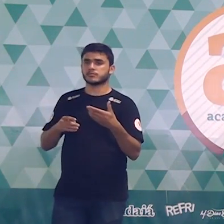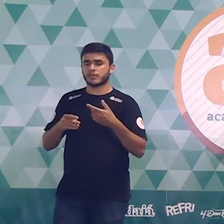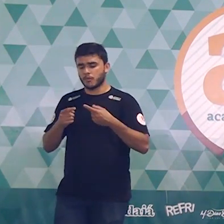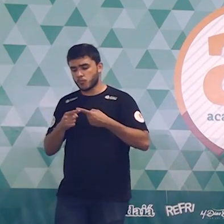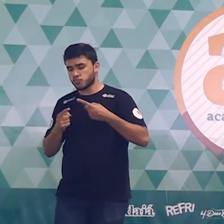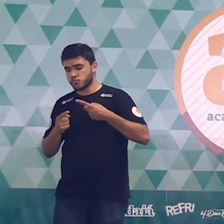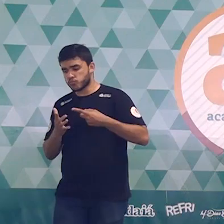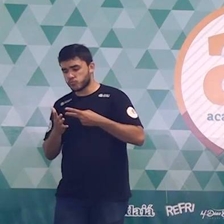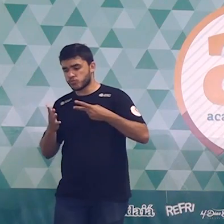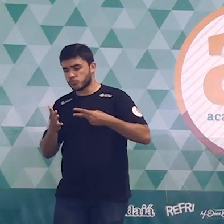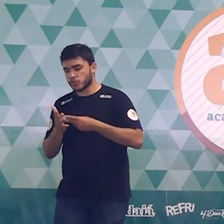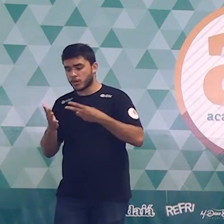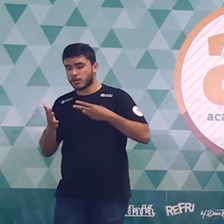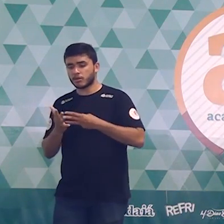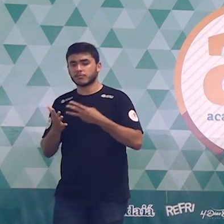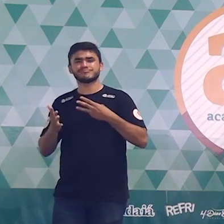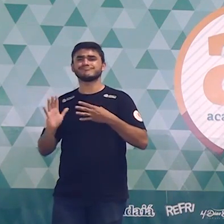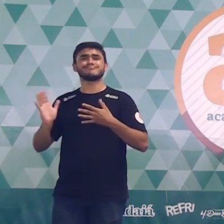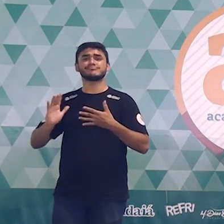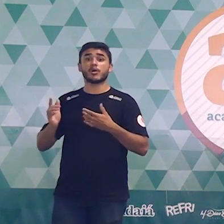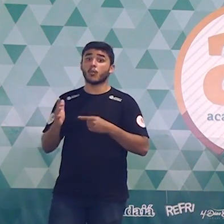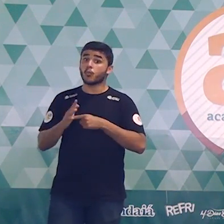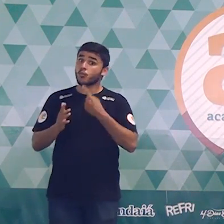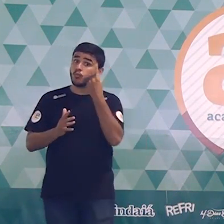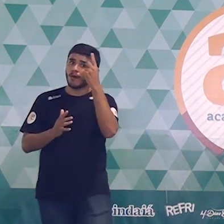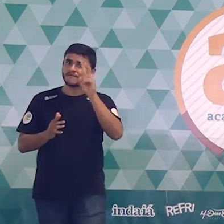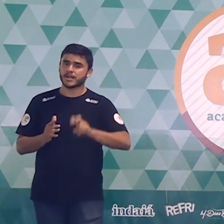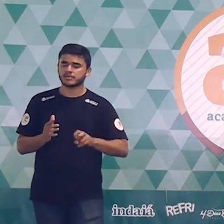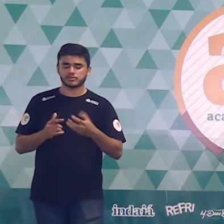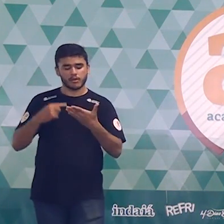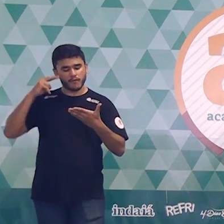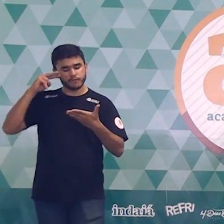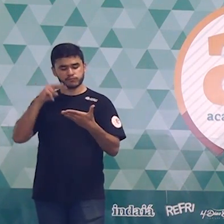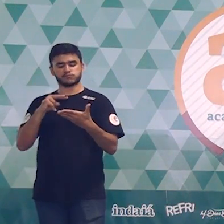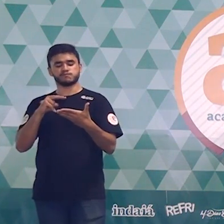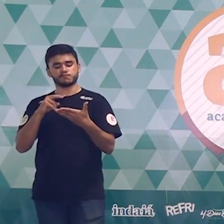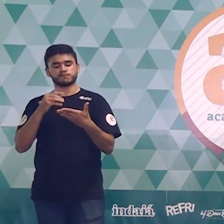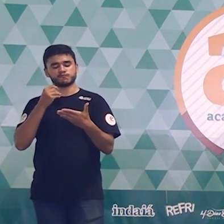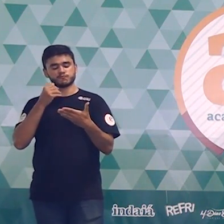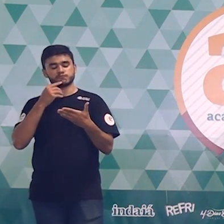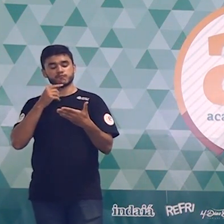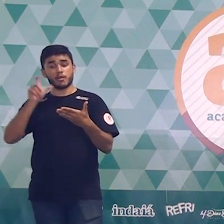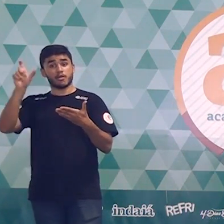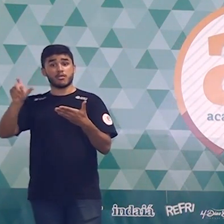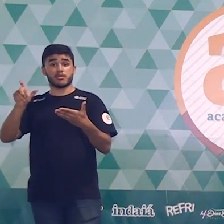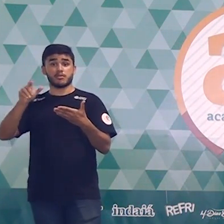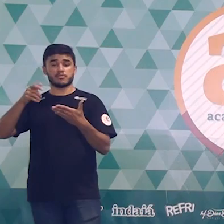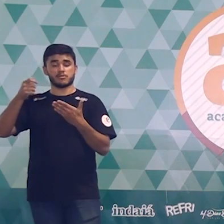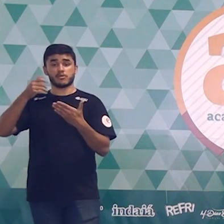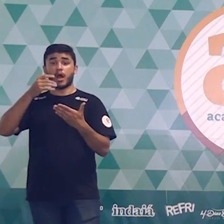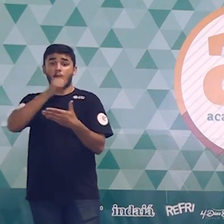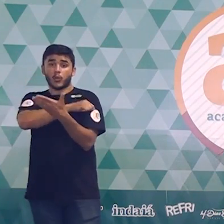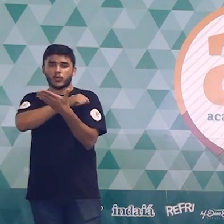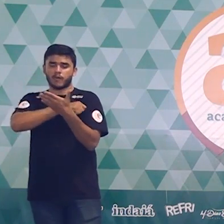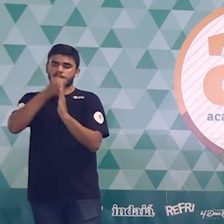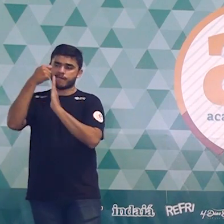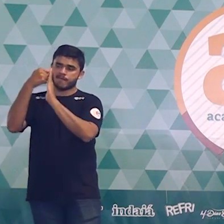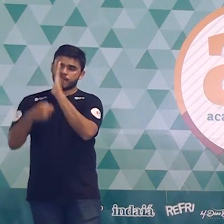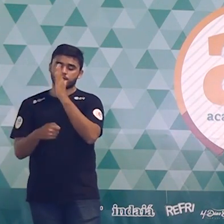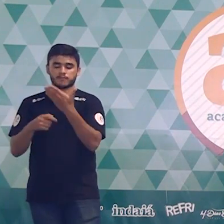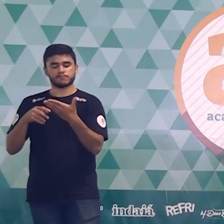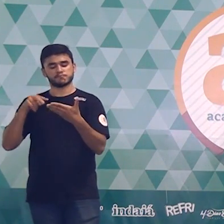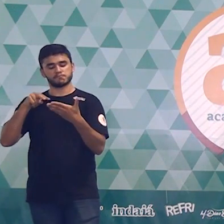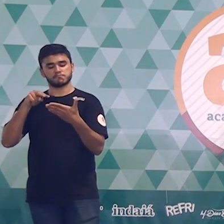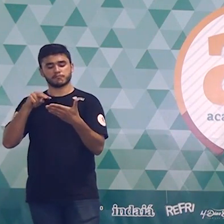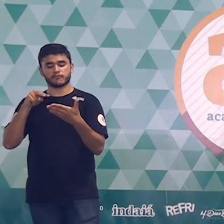10, mas pelo menos uma, eu tenho que encontrar o respaldo do argumento em outra área do